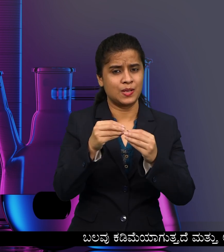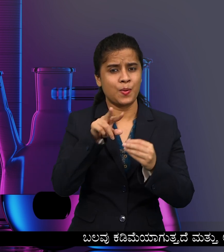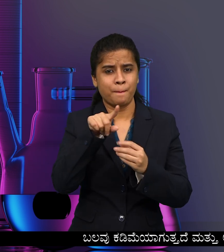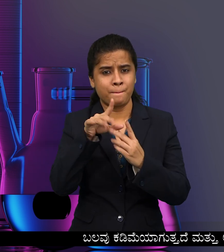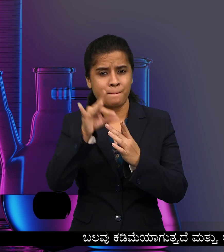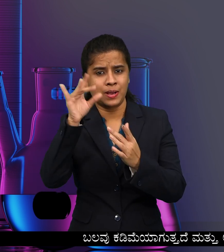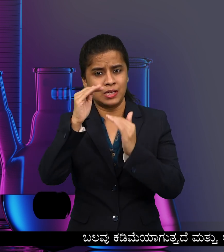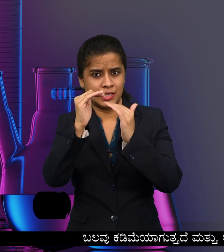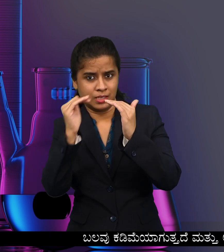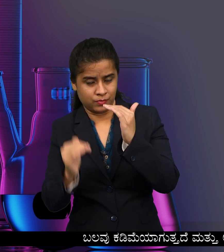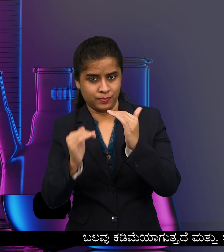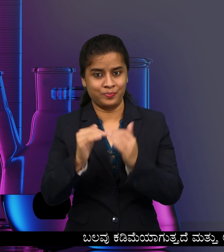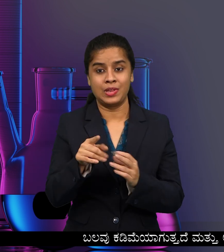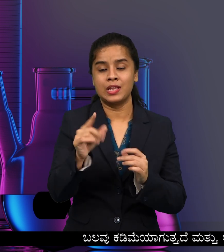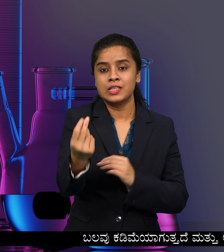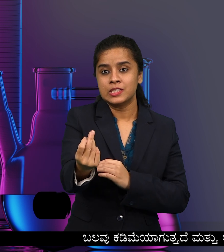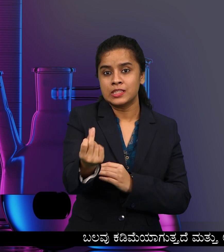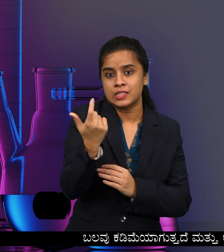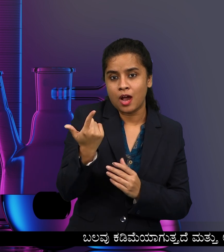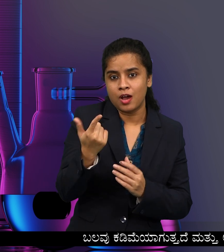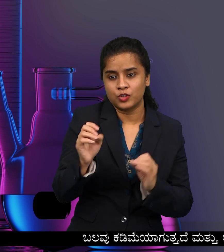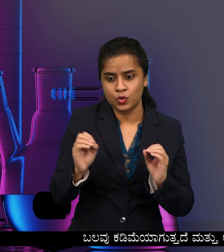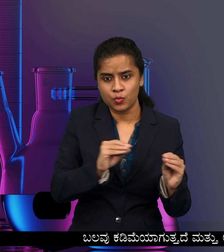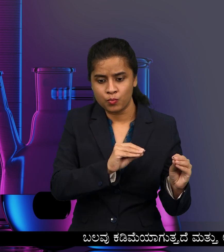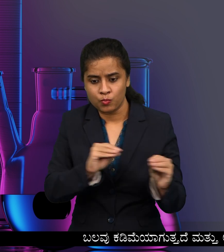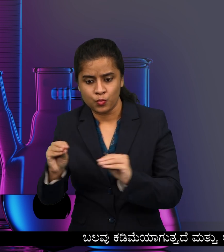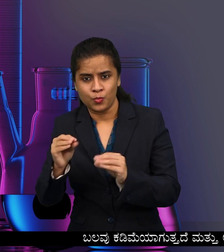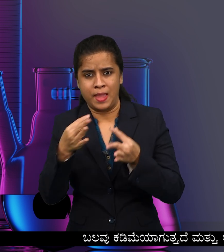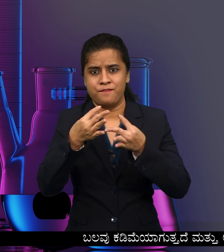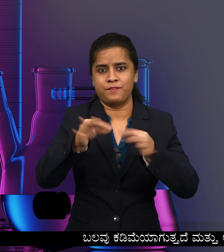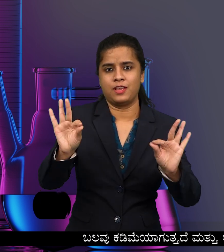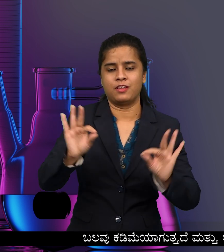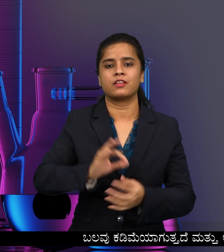ಕಡಿಮೆಯಾಗುತ್ತದೆ ಮತ್ತು ಅವು ಮುಕ್ತವಾಗಿ ಚಲಿಸಲು ಪ್ರಾರಂಭಿಸುತ್ತವೆ.